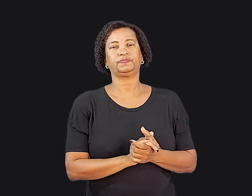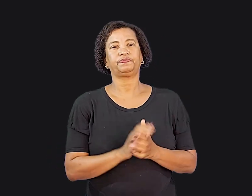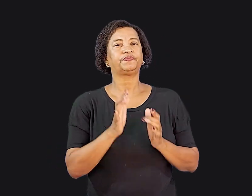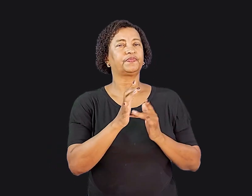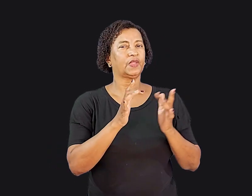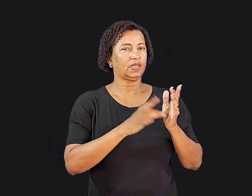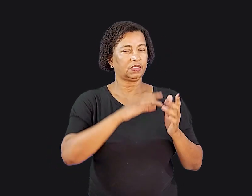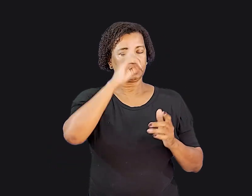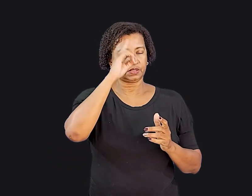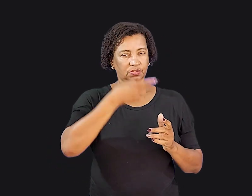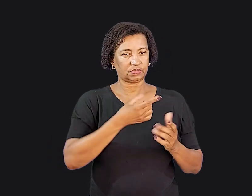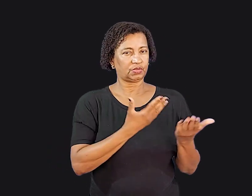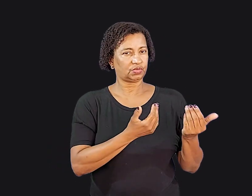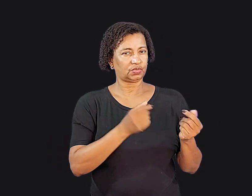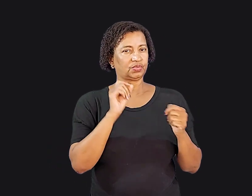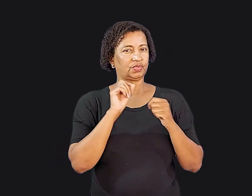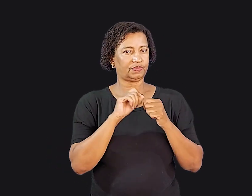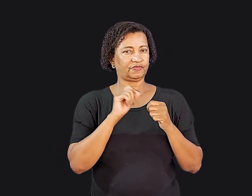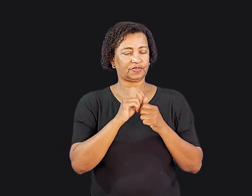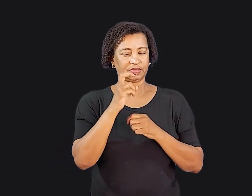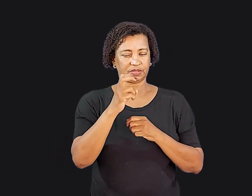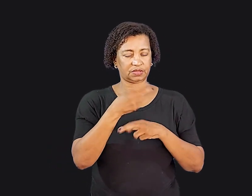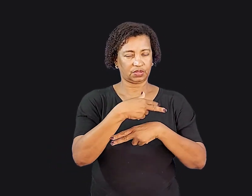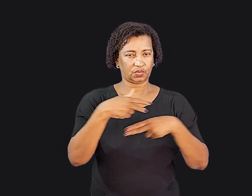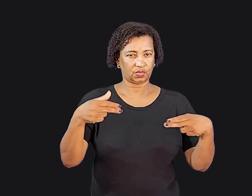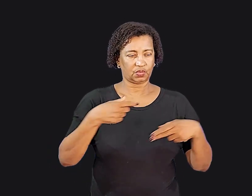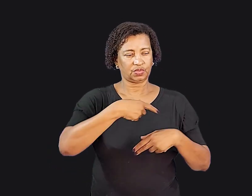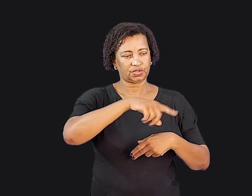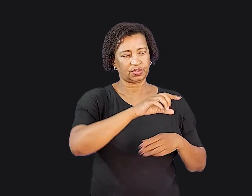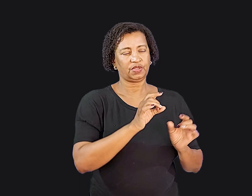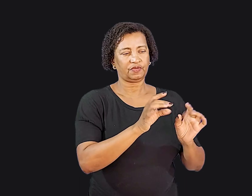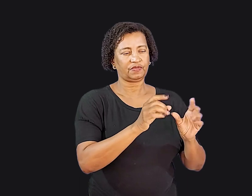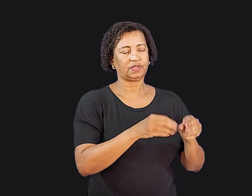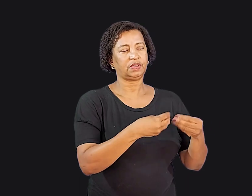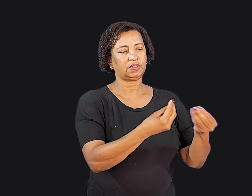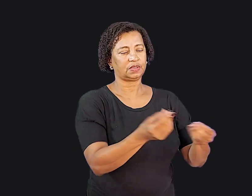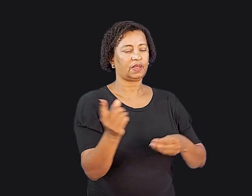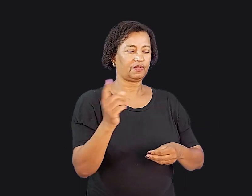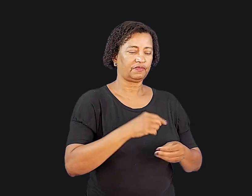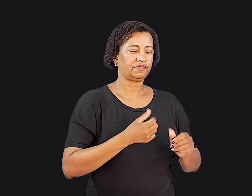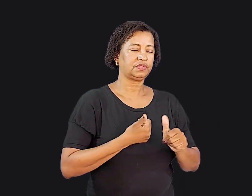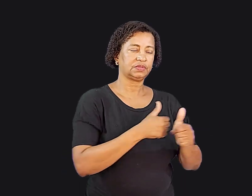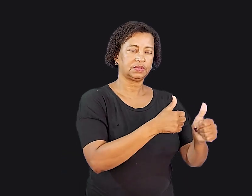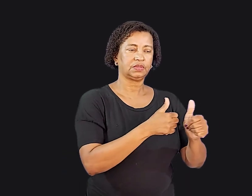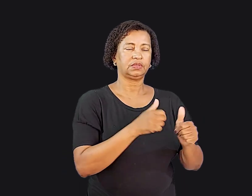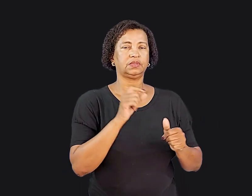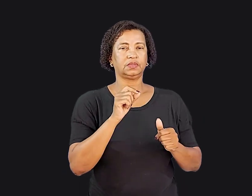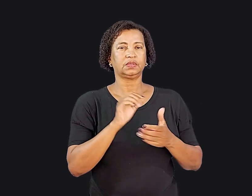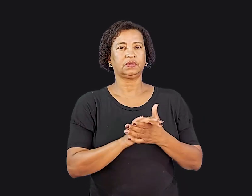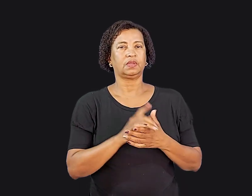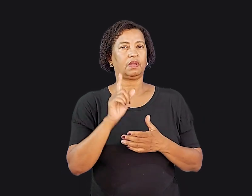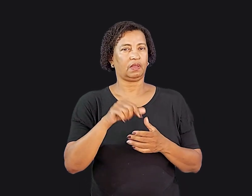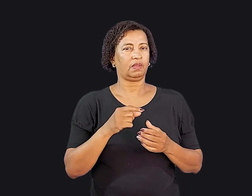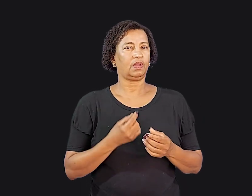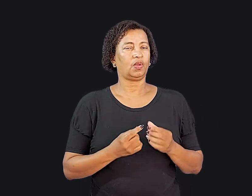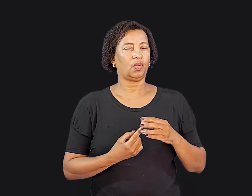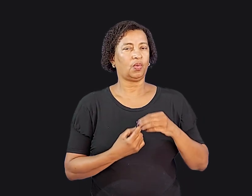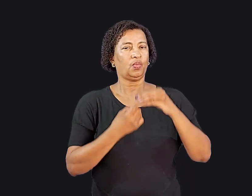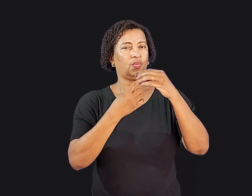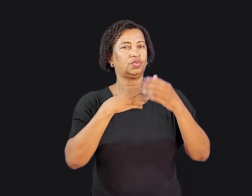Por que Jesus mandou o jovem fazer essas 5 coisas? Ir, vender, dar, vir e seguir? Será que essa é a única maneira de ter a